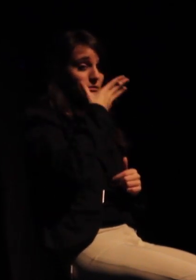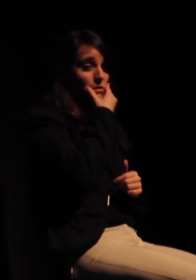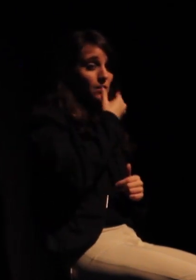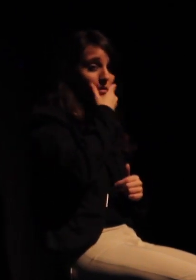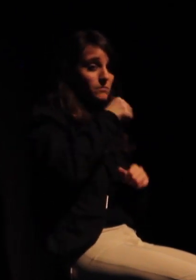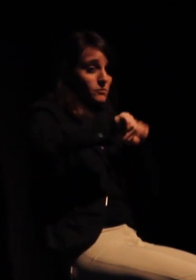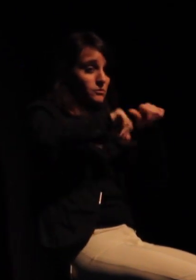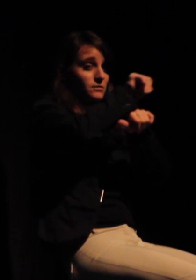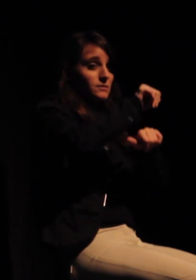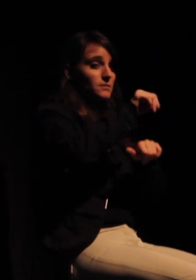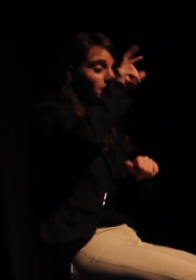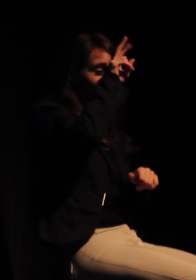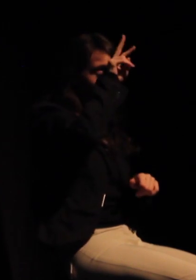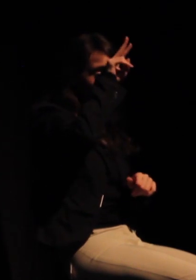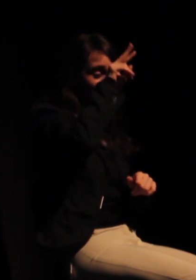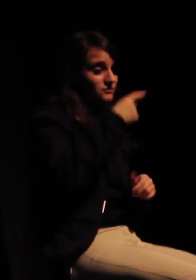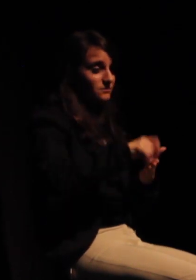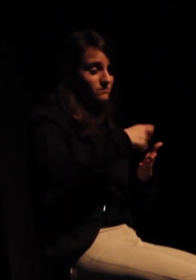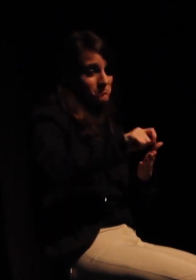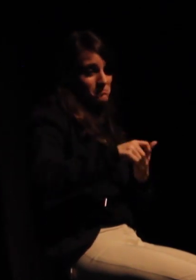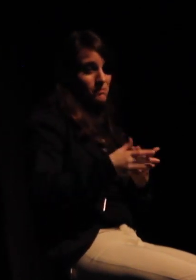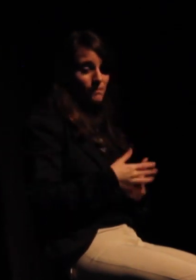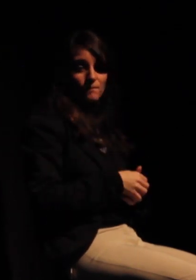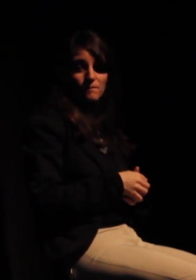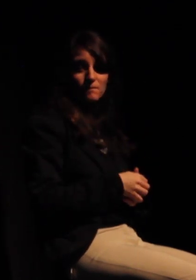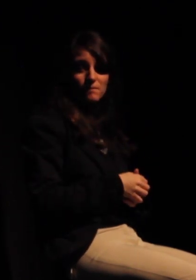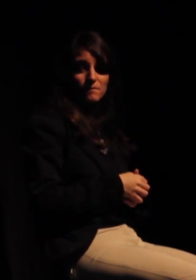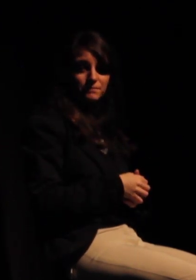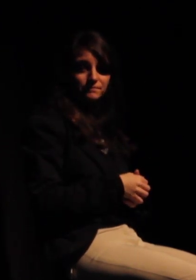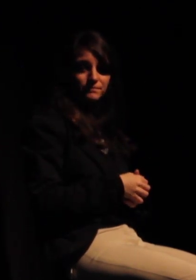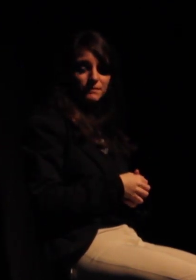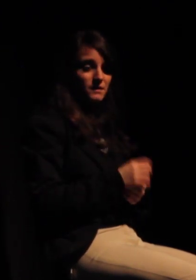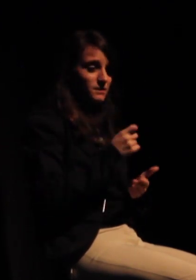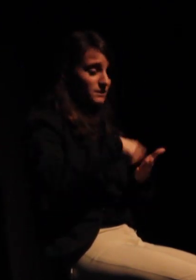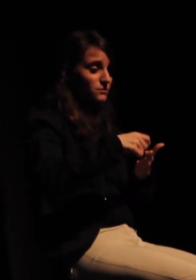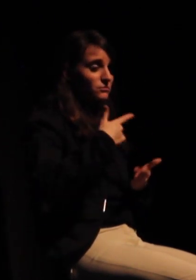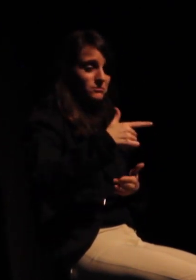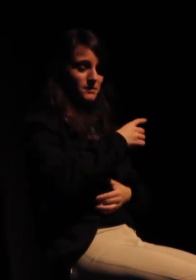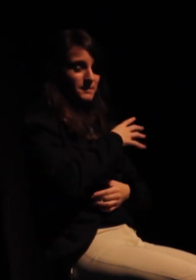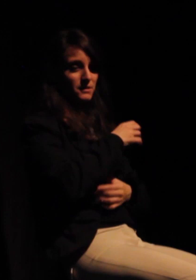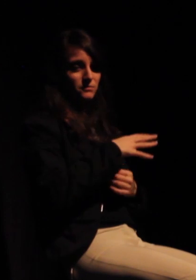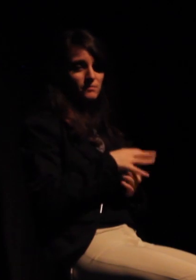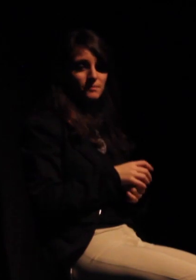homem transformado em uma barata, ele não teria escrito o livro. O escritor não tem medo de nada.